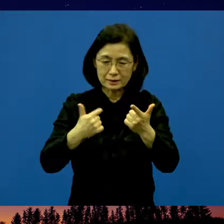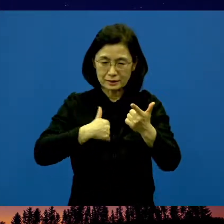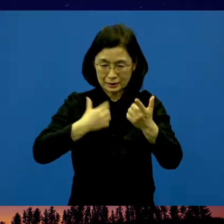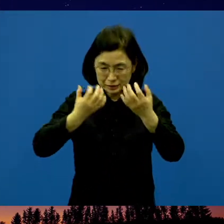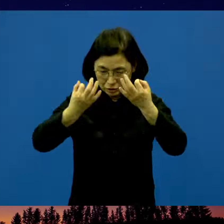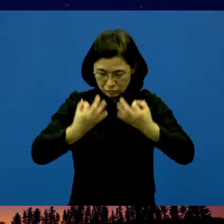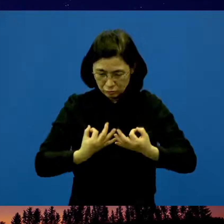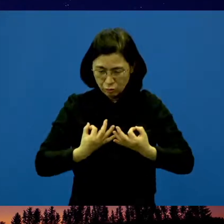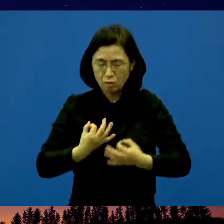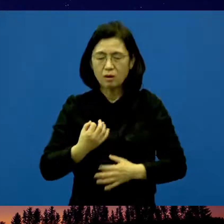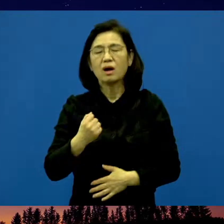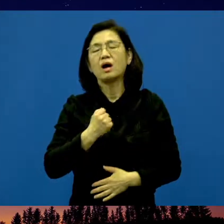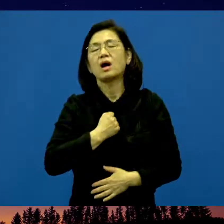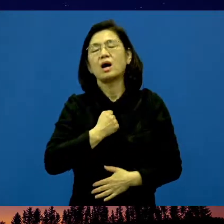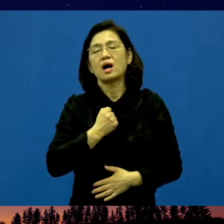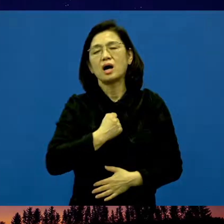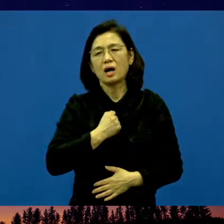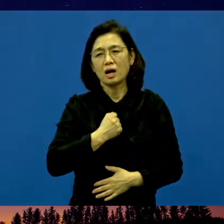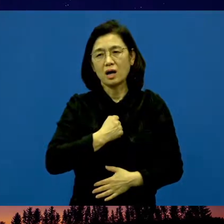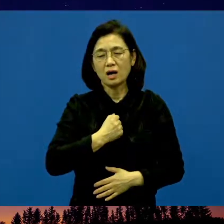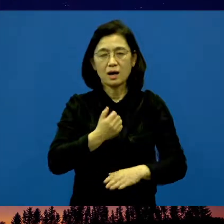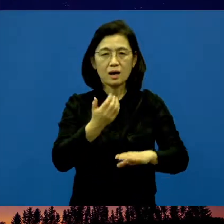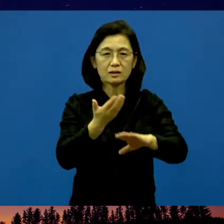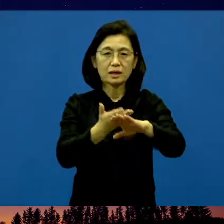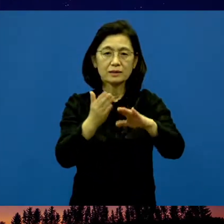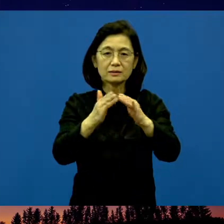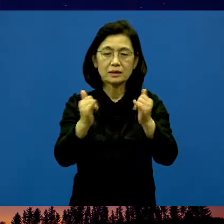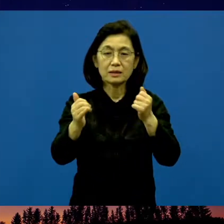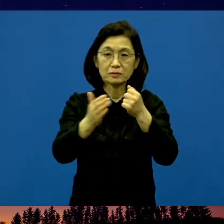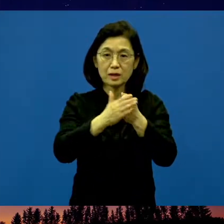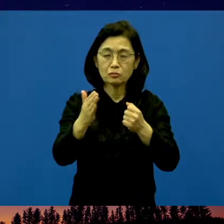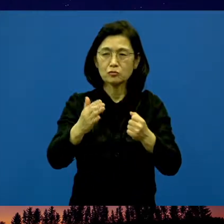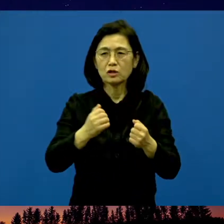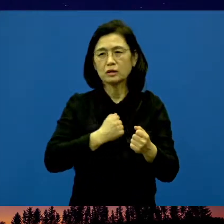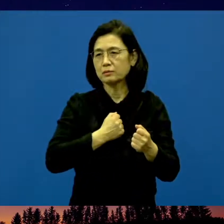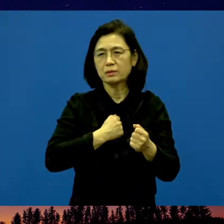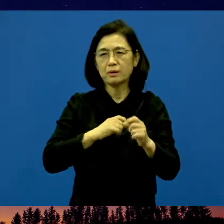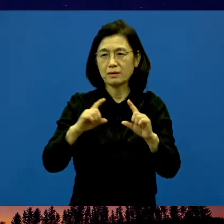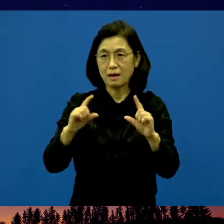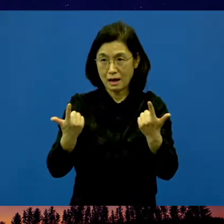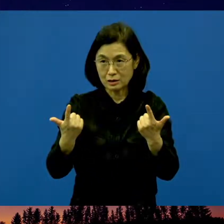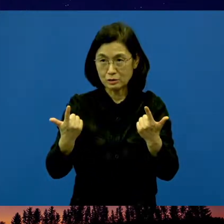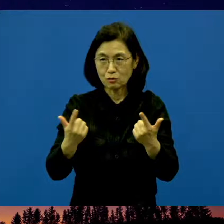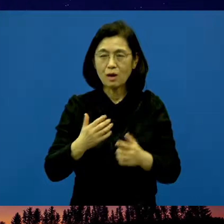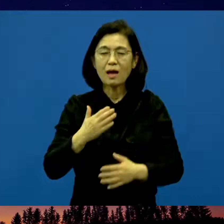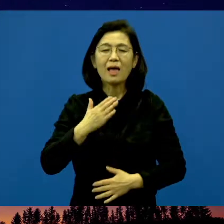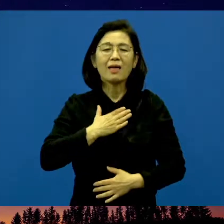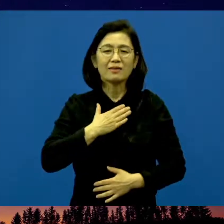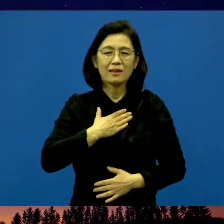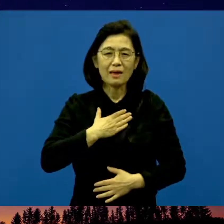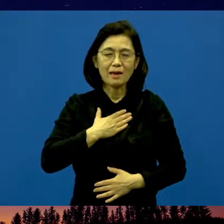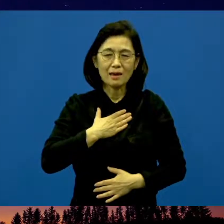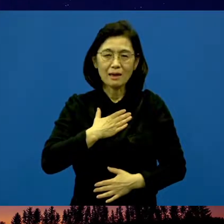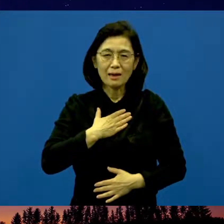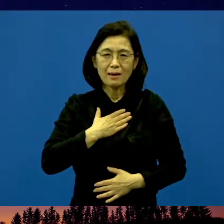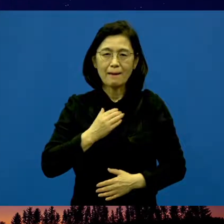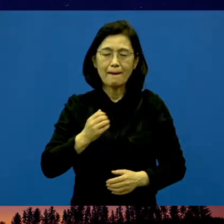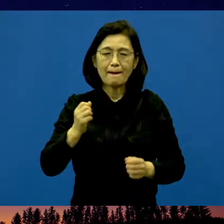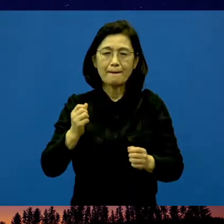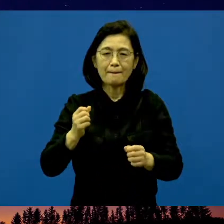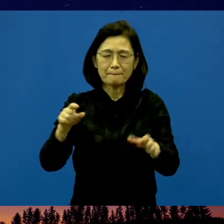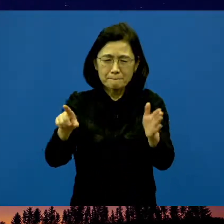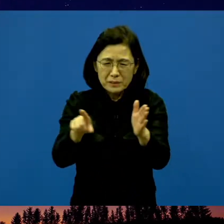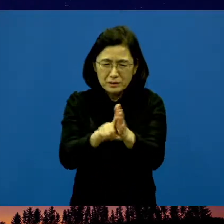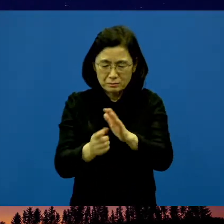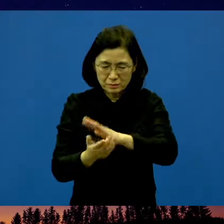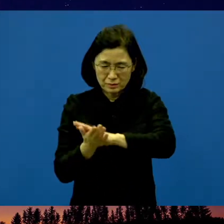이 모양이지? 여러분, 다른 사람 때문에 속상한 게 아니에요. 바로 나. 변화되지 않는 나.